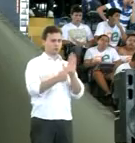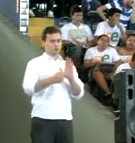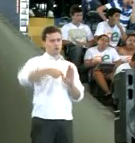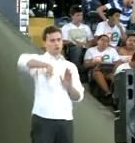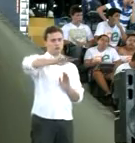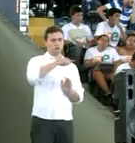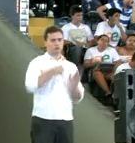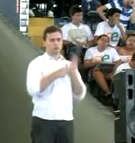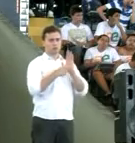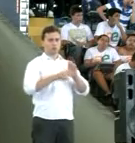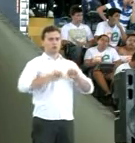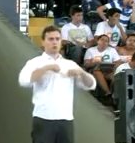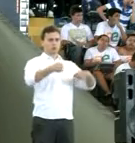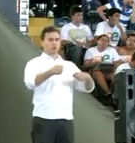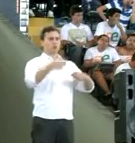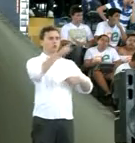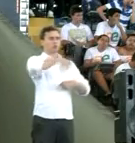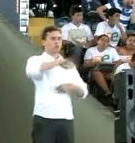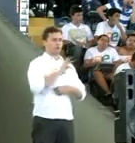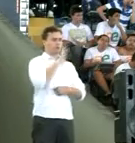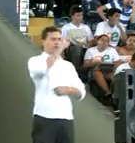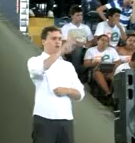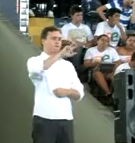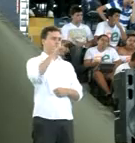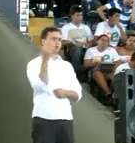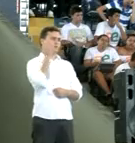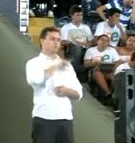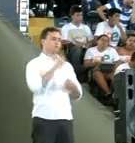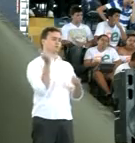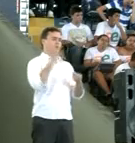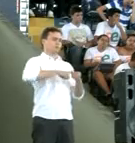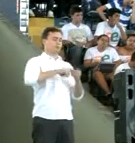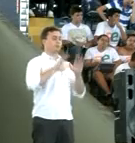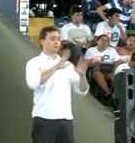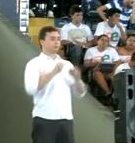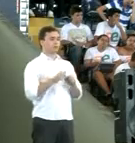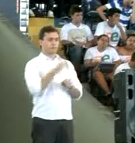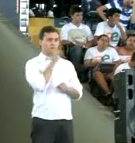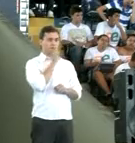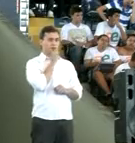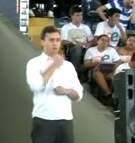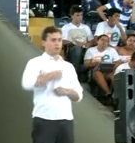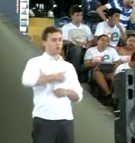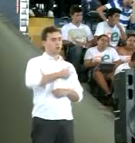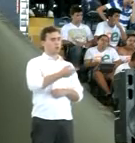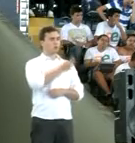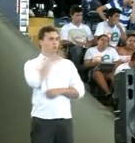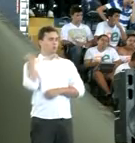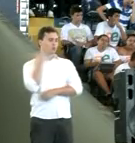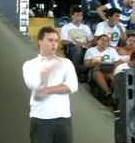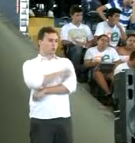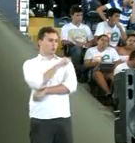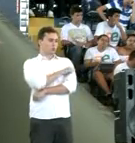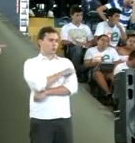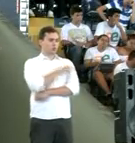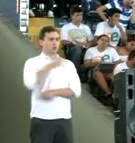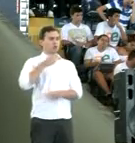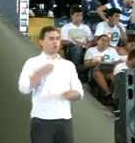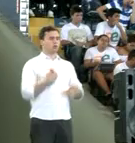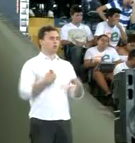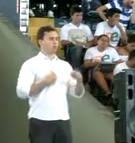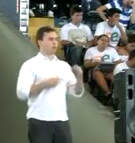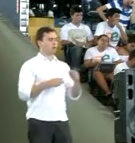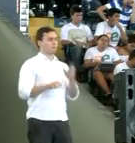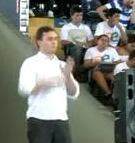nesse processo, pode ter certeza, no final vai ser recompensado. Eu não passei no vestibular pela primeira vez, eu até gosto de comentar muito